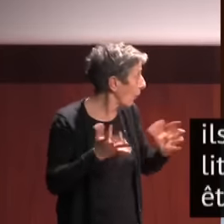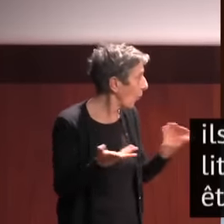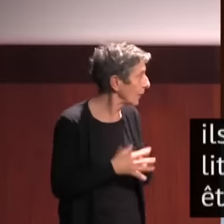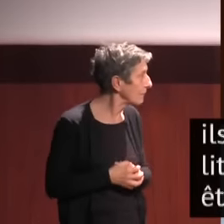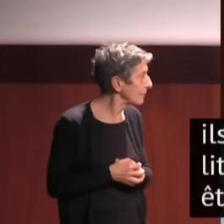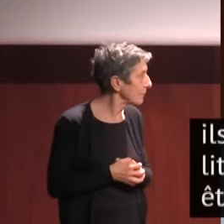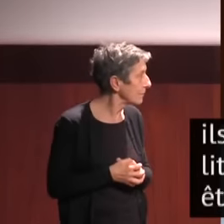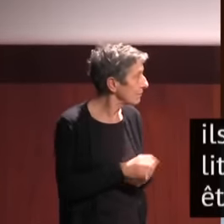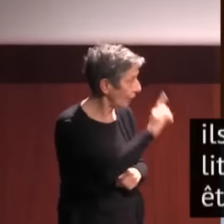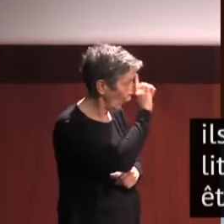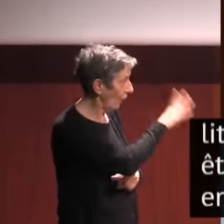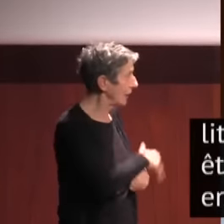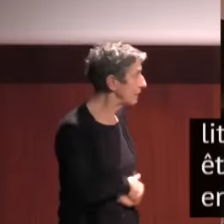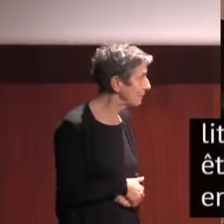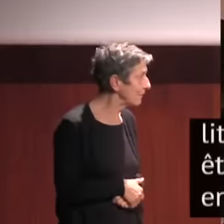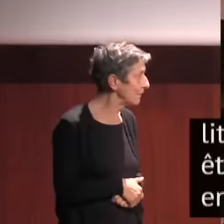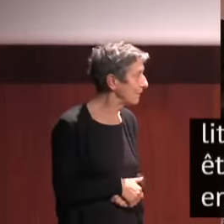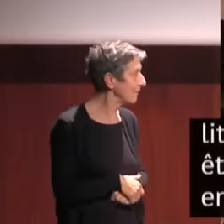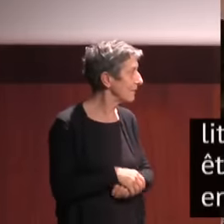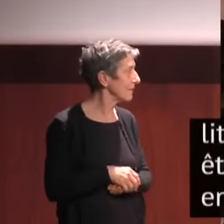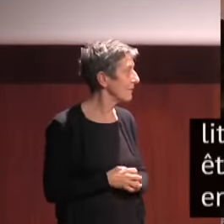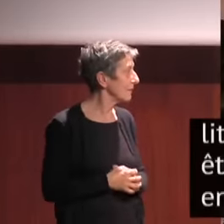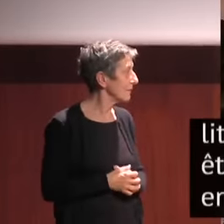livre, à votre avis?